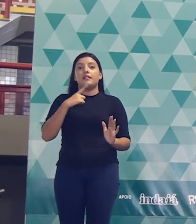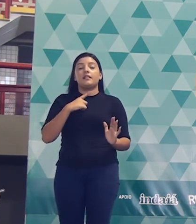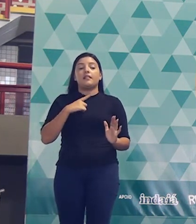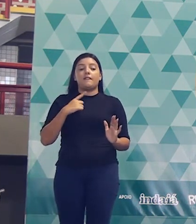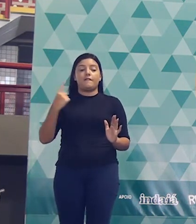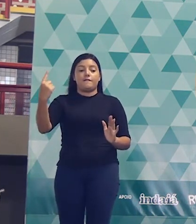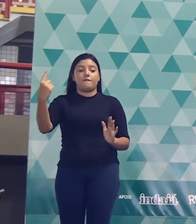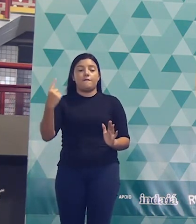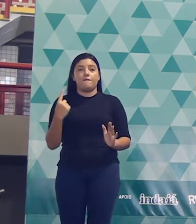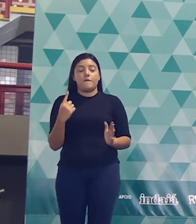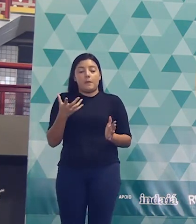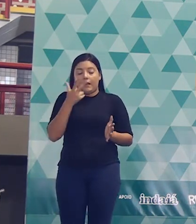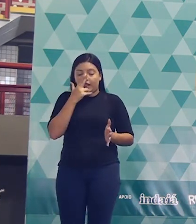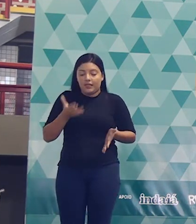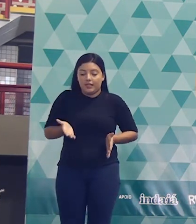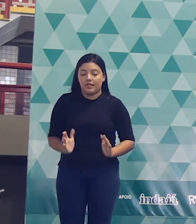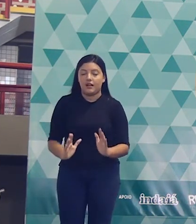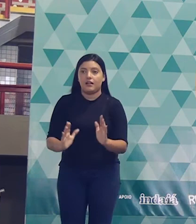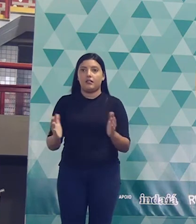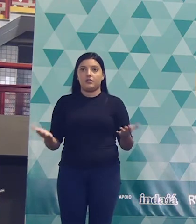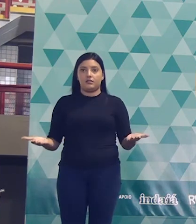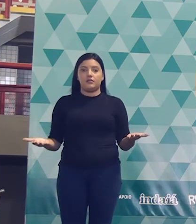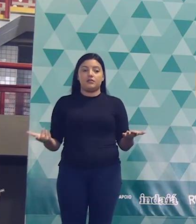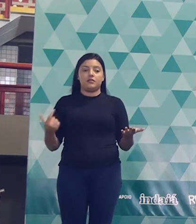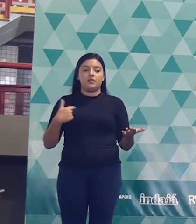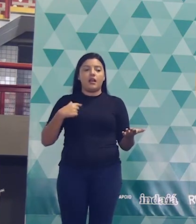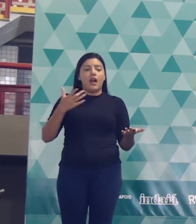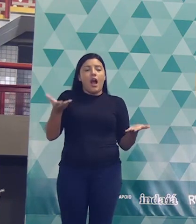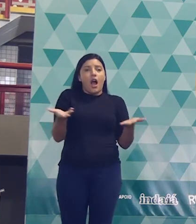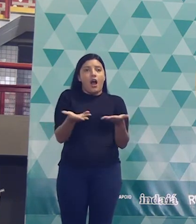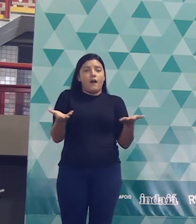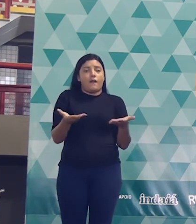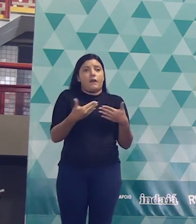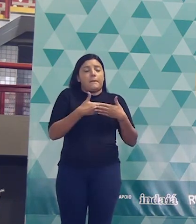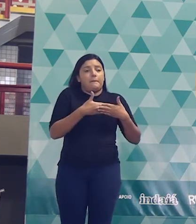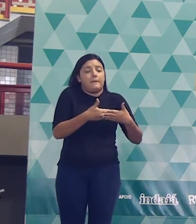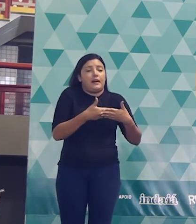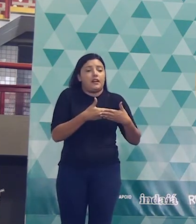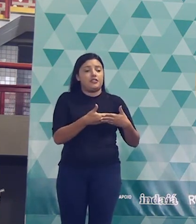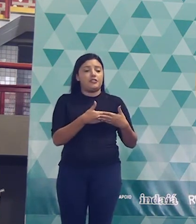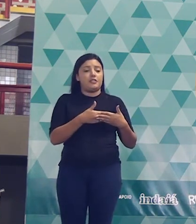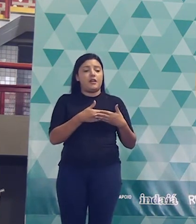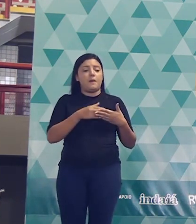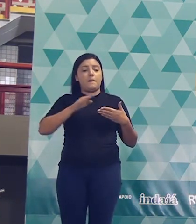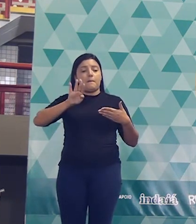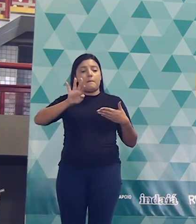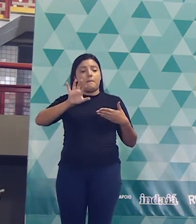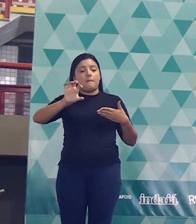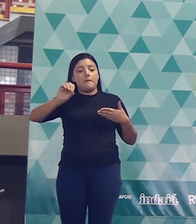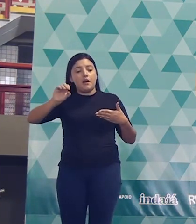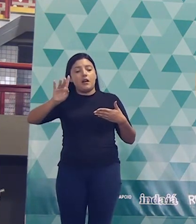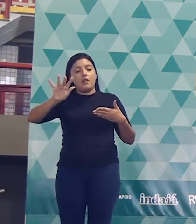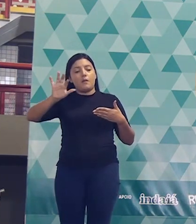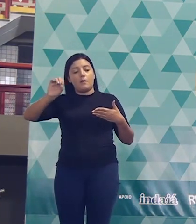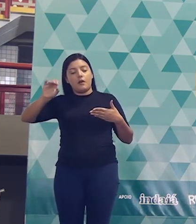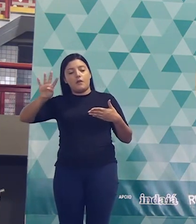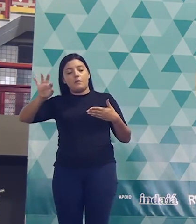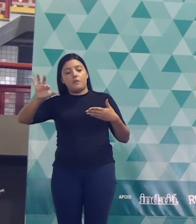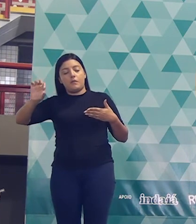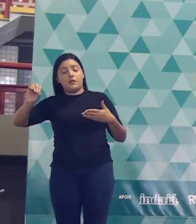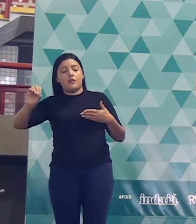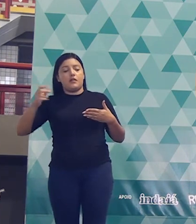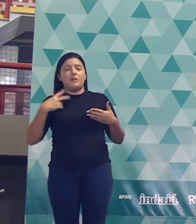mundo. Observe que agora eu tenho o paixão, vão, bom, bom, bom. Nós temos aqui uma